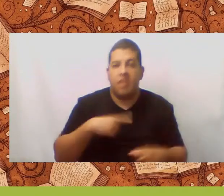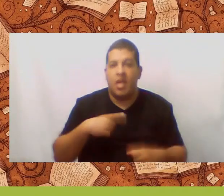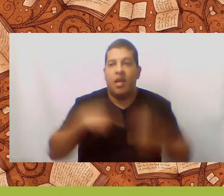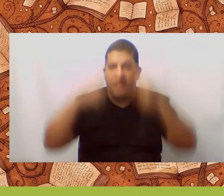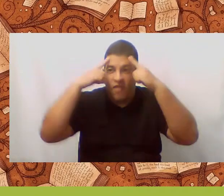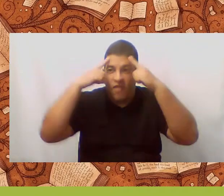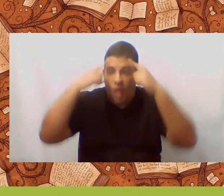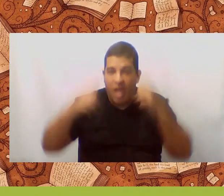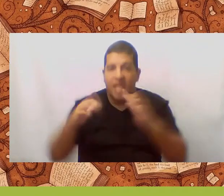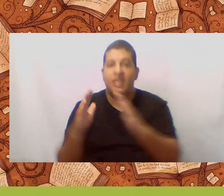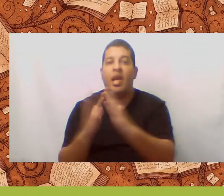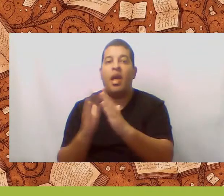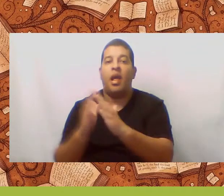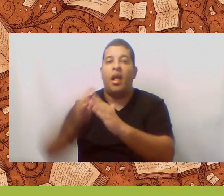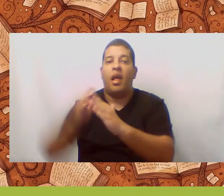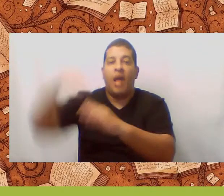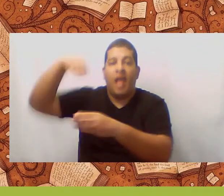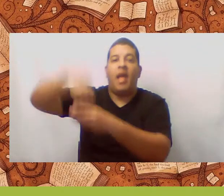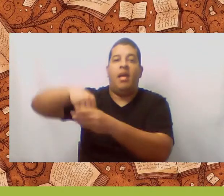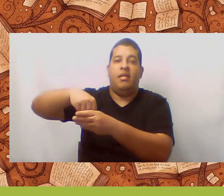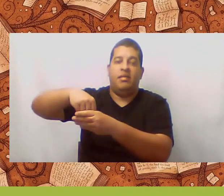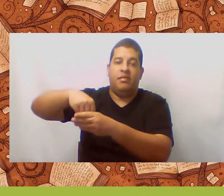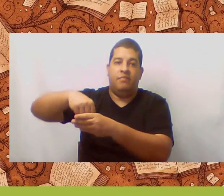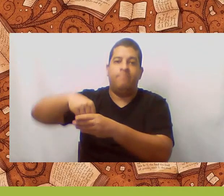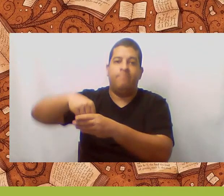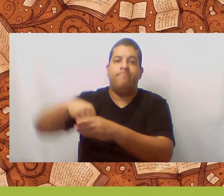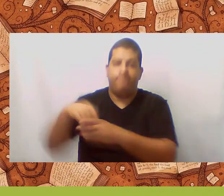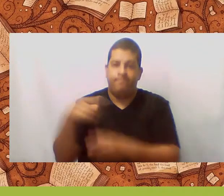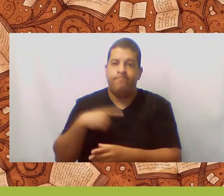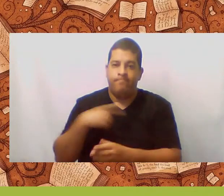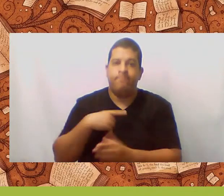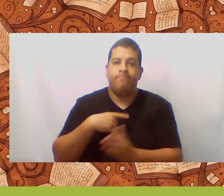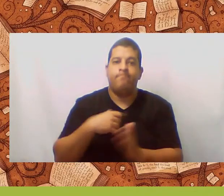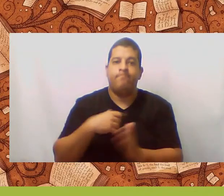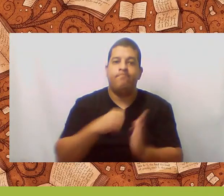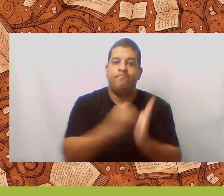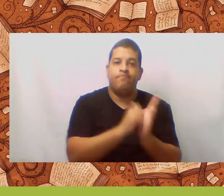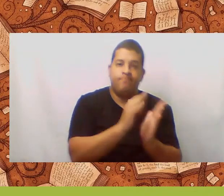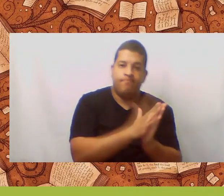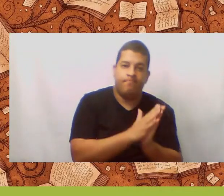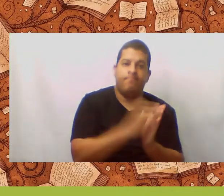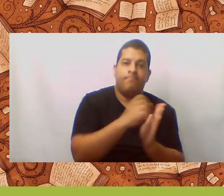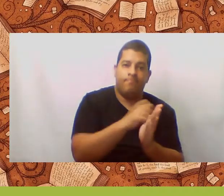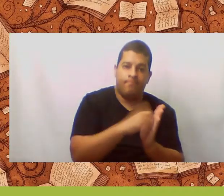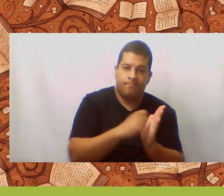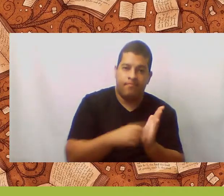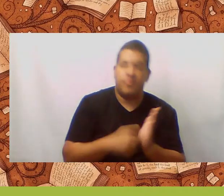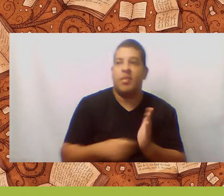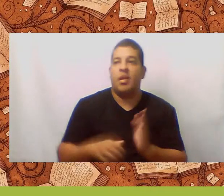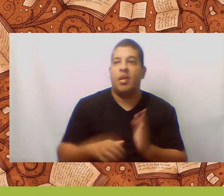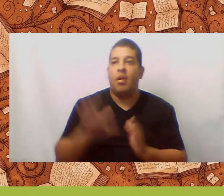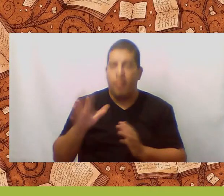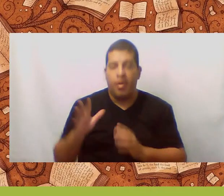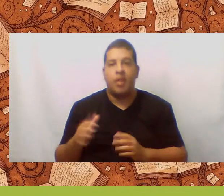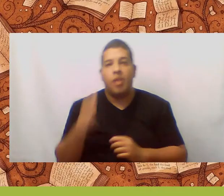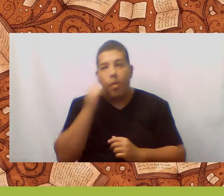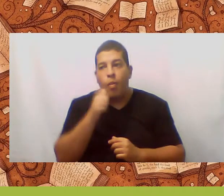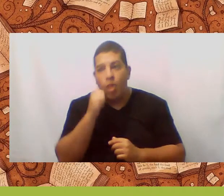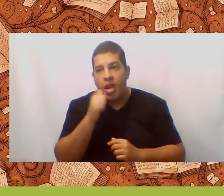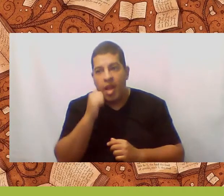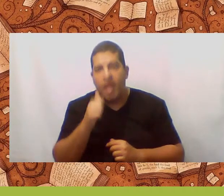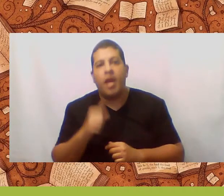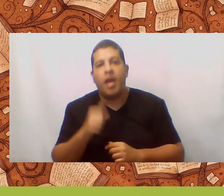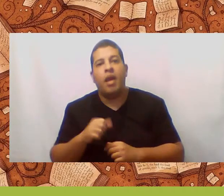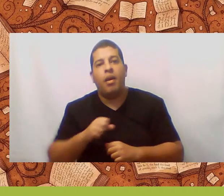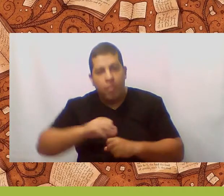doméstica, né? Esse registro da violência doméstica que começou a ser denunciado pelas mulheres